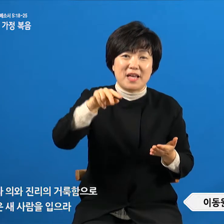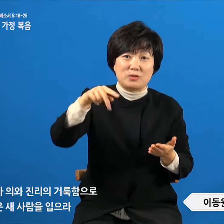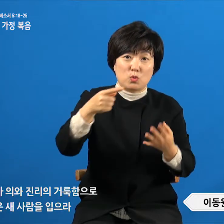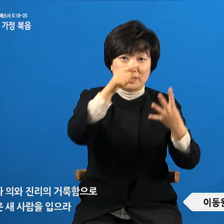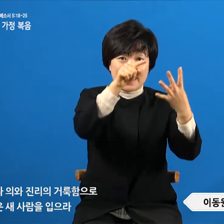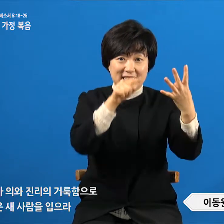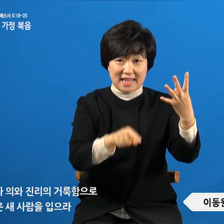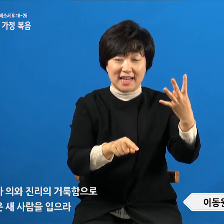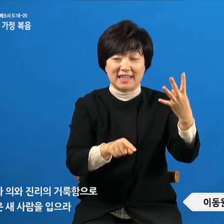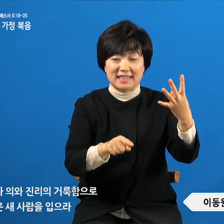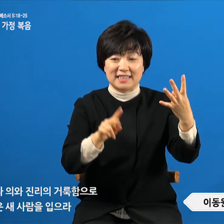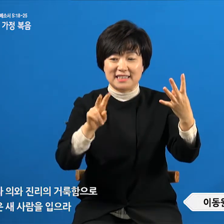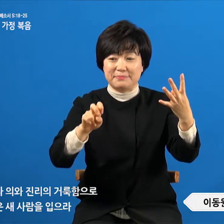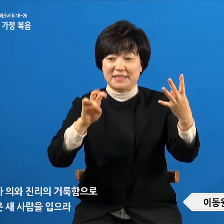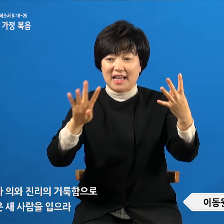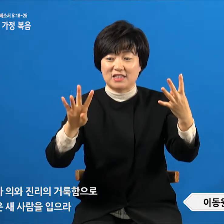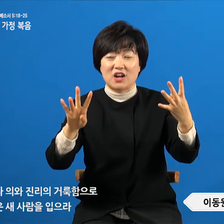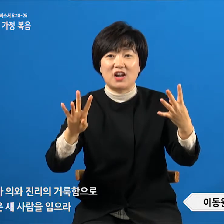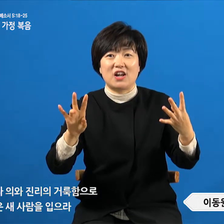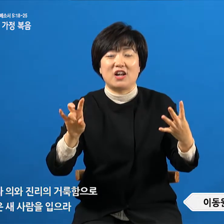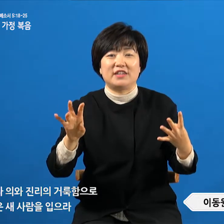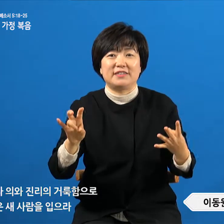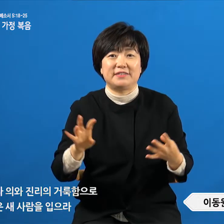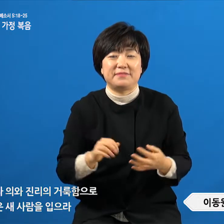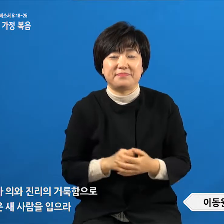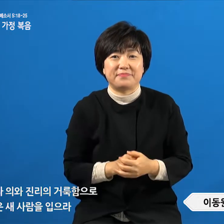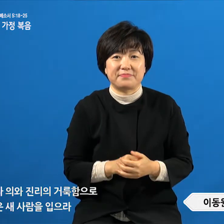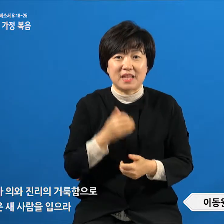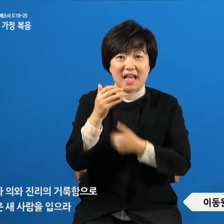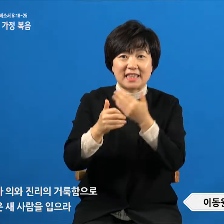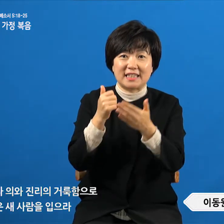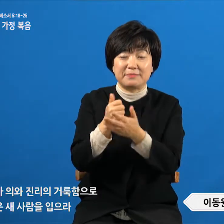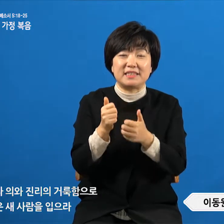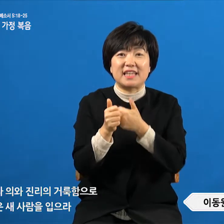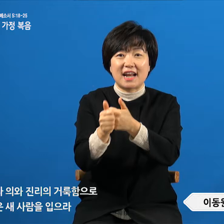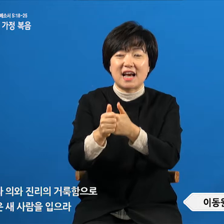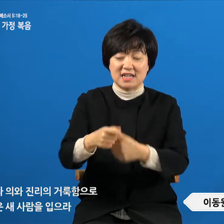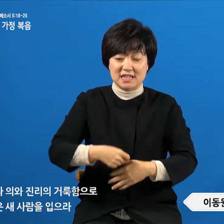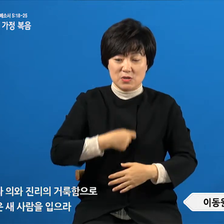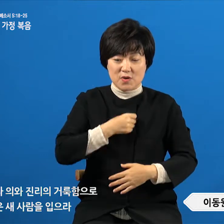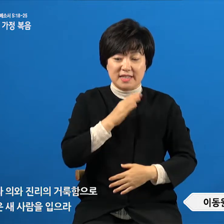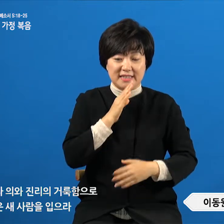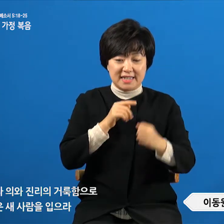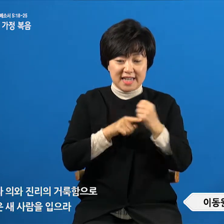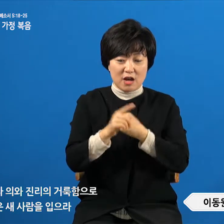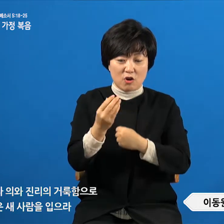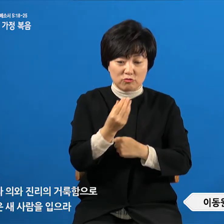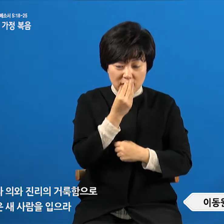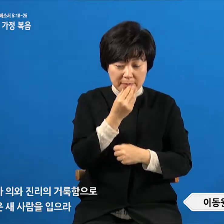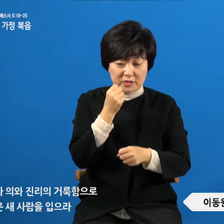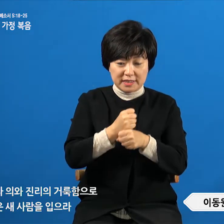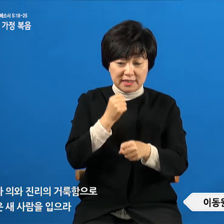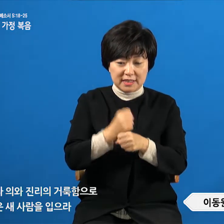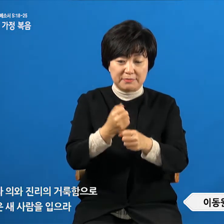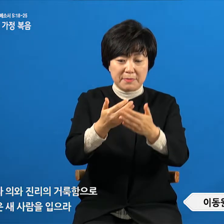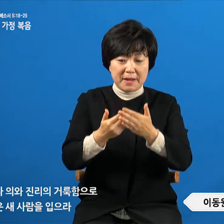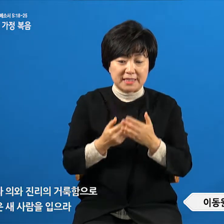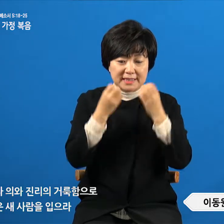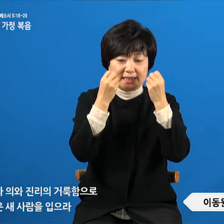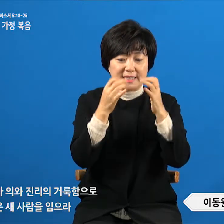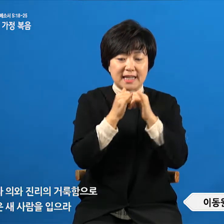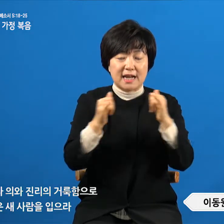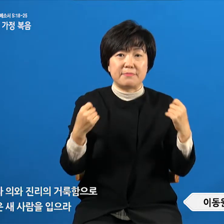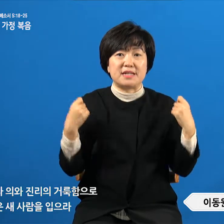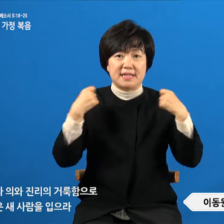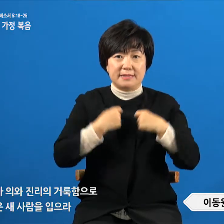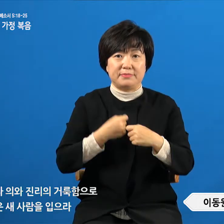함께 같이 읽겠습니다. 에베소 4장 24절입니다. 시작. 하나님을 따라 의와 진리의 거룩함으로 지으심을 받은